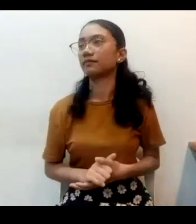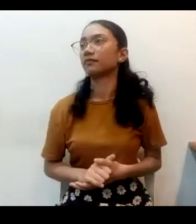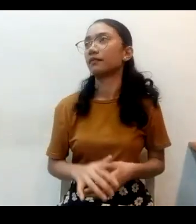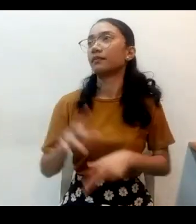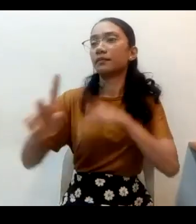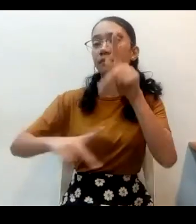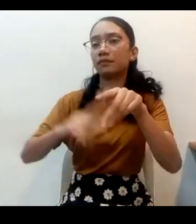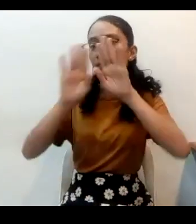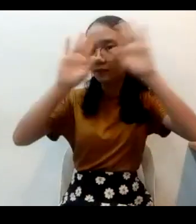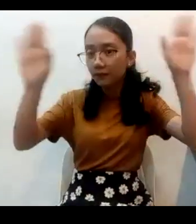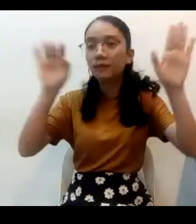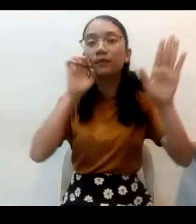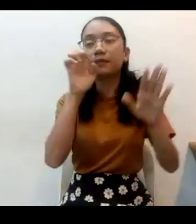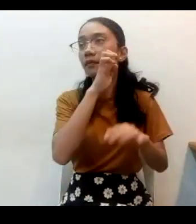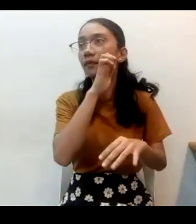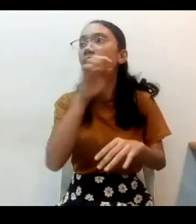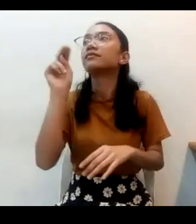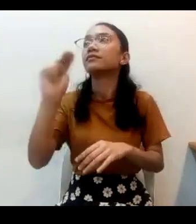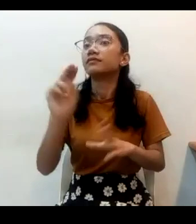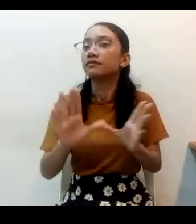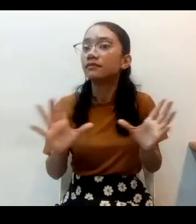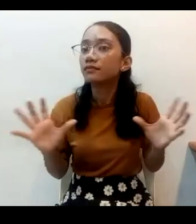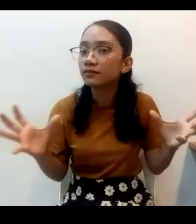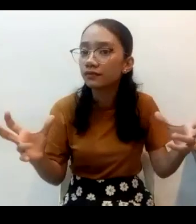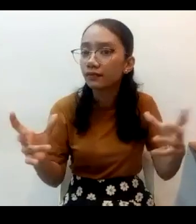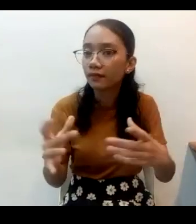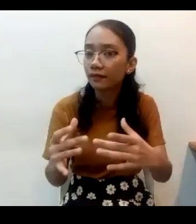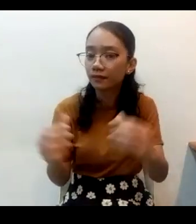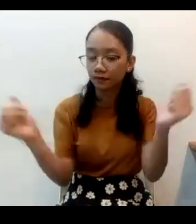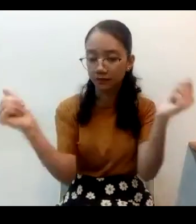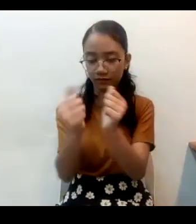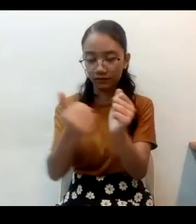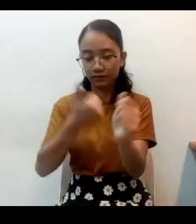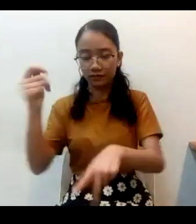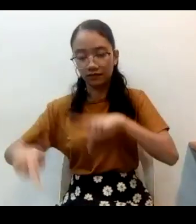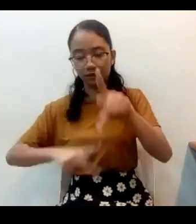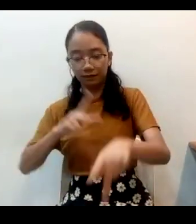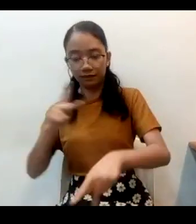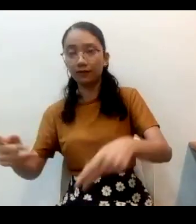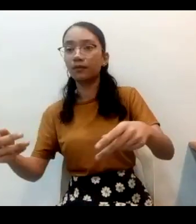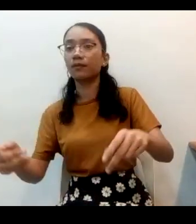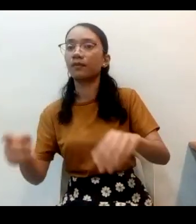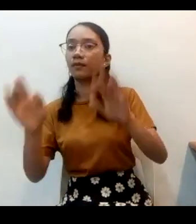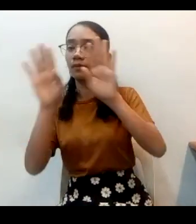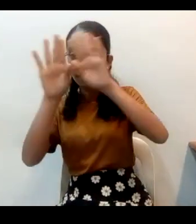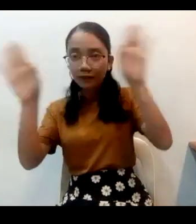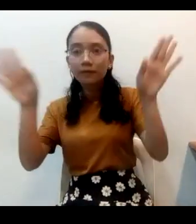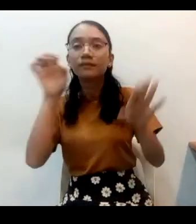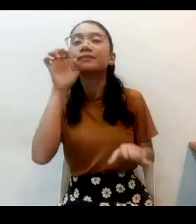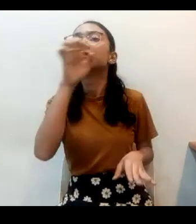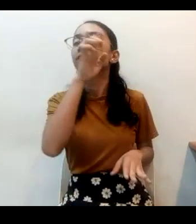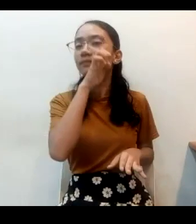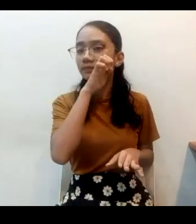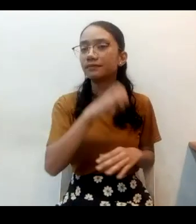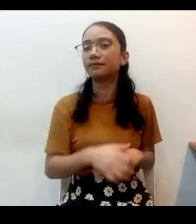the eyes should gather with the other people who open the eyes. Kaya yung mga nabuksan yung mata, dapat po